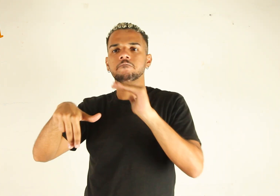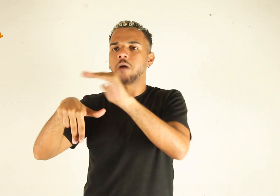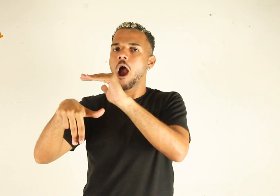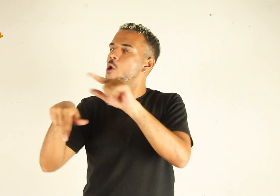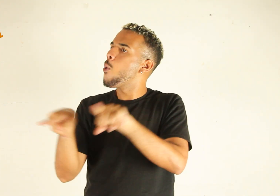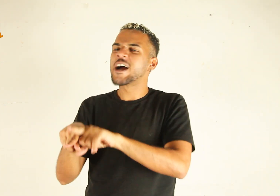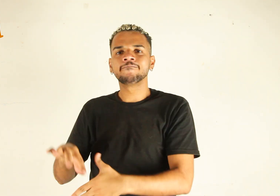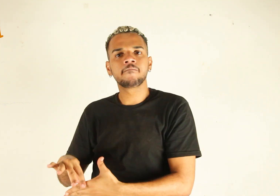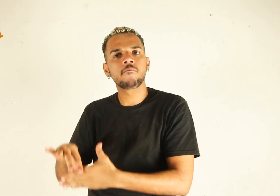rival.